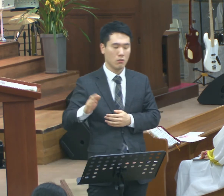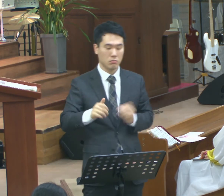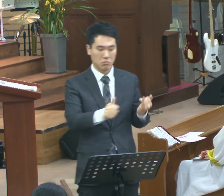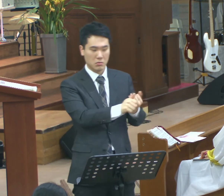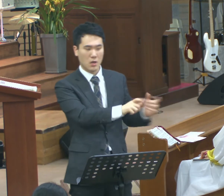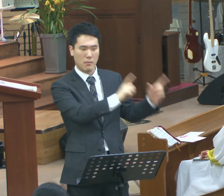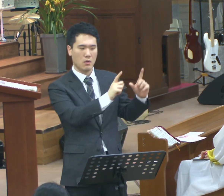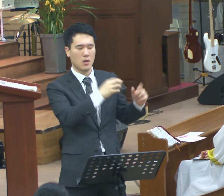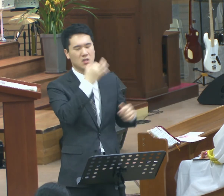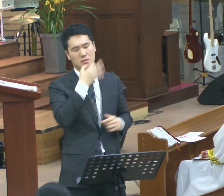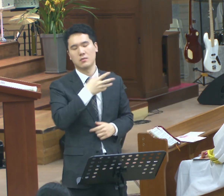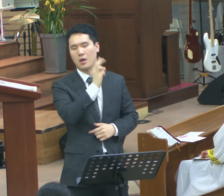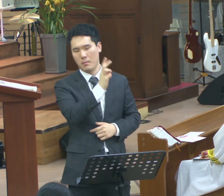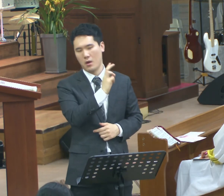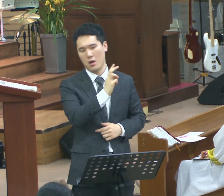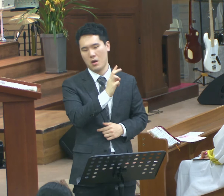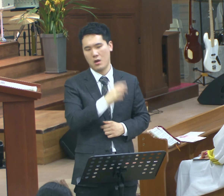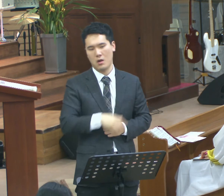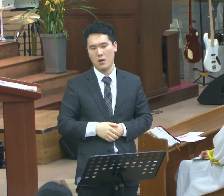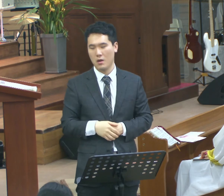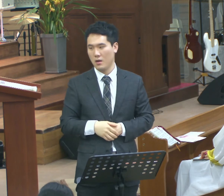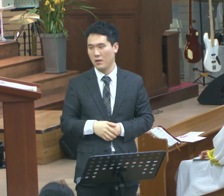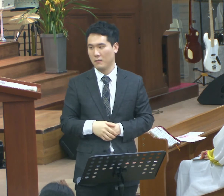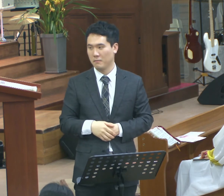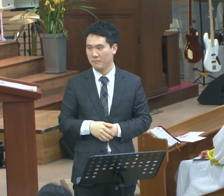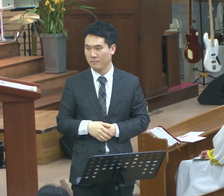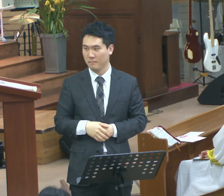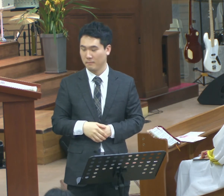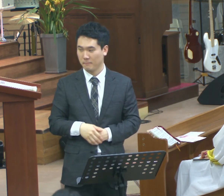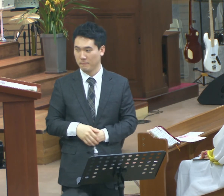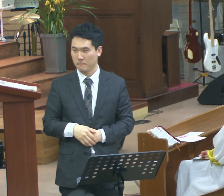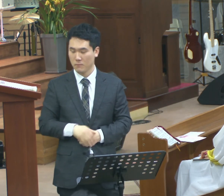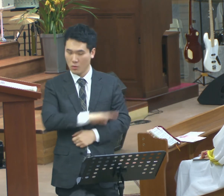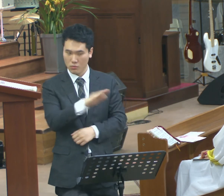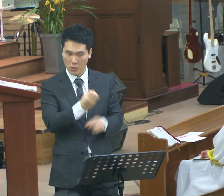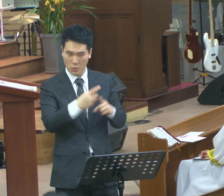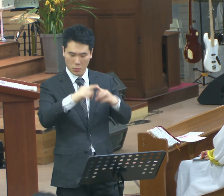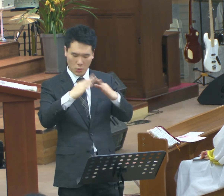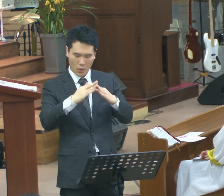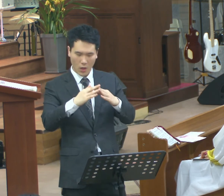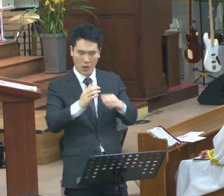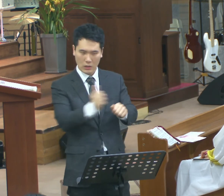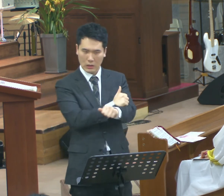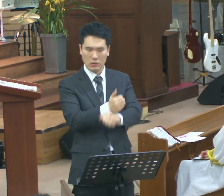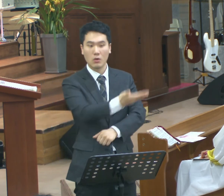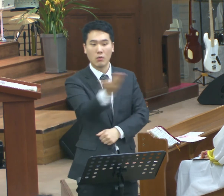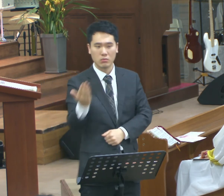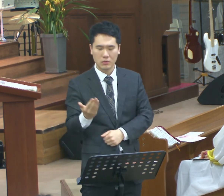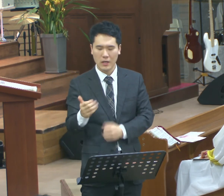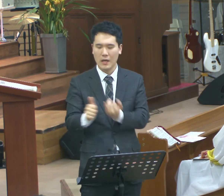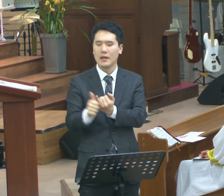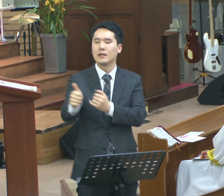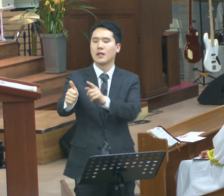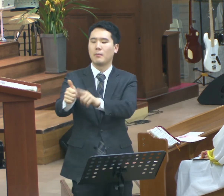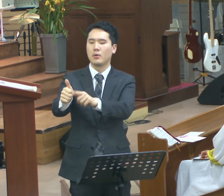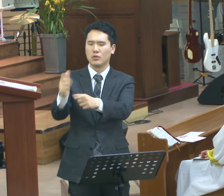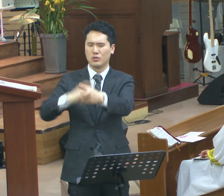얼마나 힘들겠어요. 우리 옥인교회 교인들은 남편 자체가 더 귀한 그런 부인들인 줄 압니다.